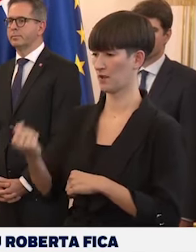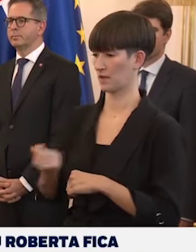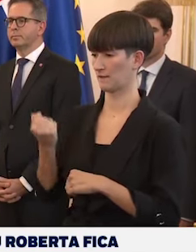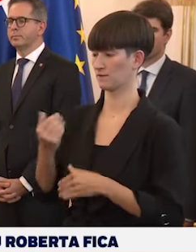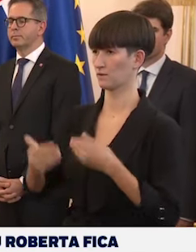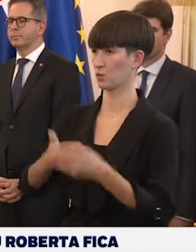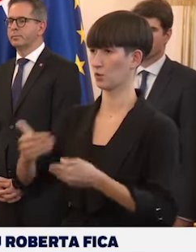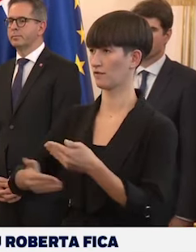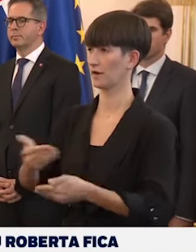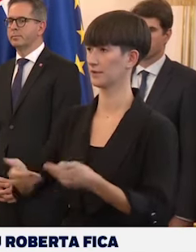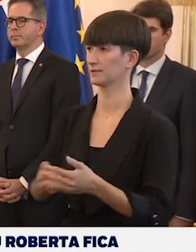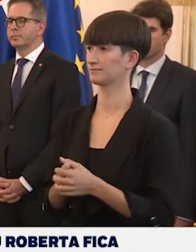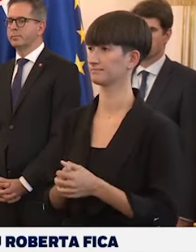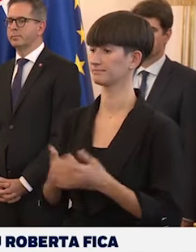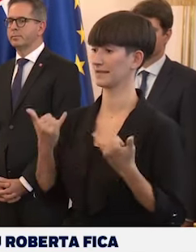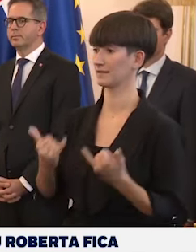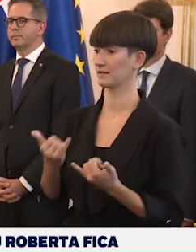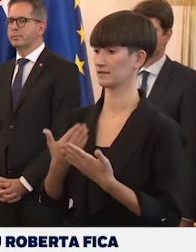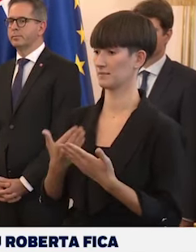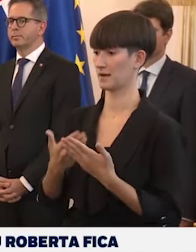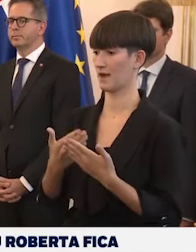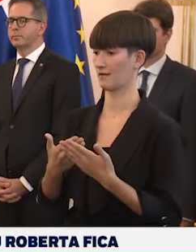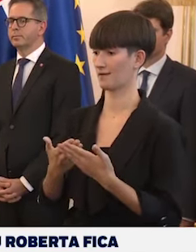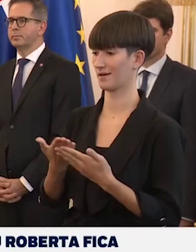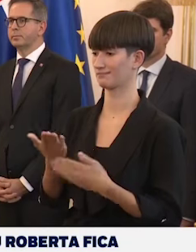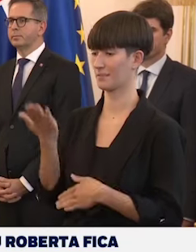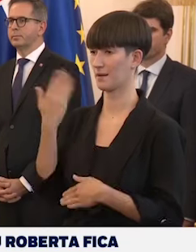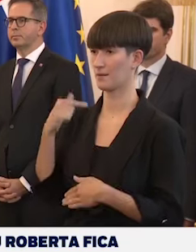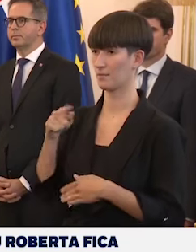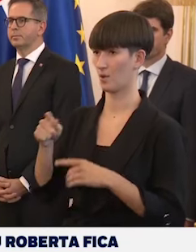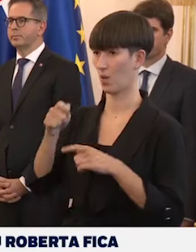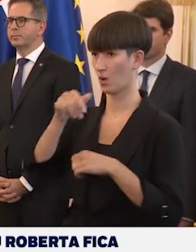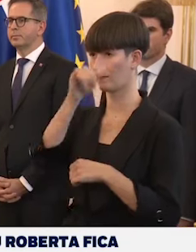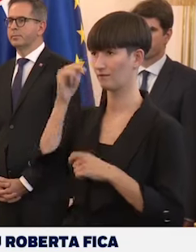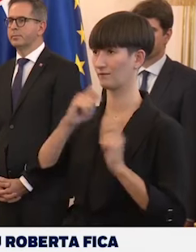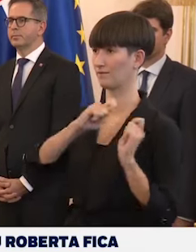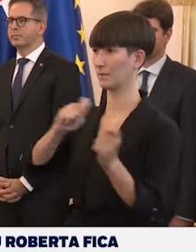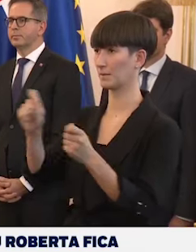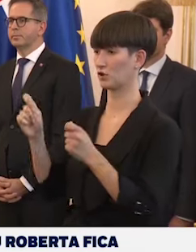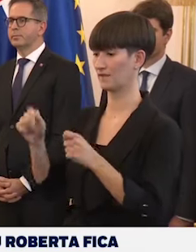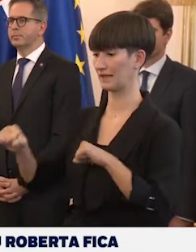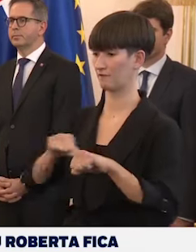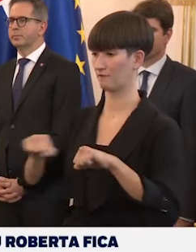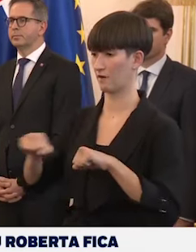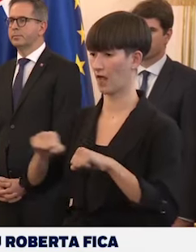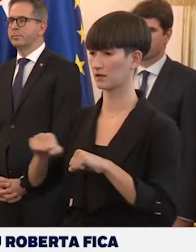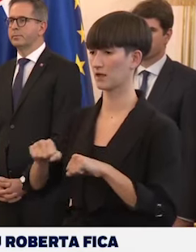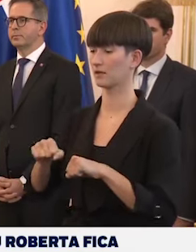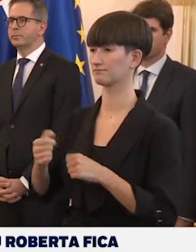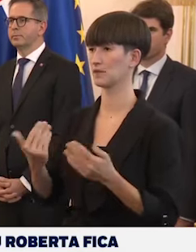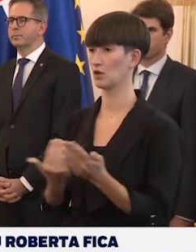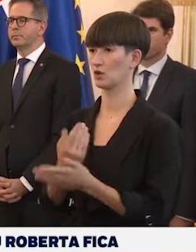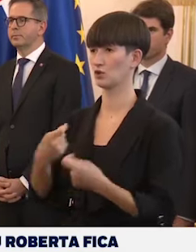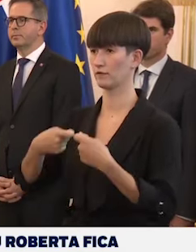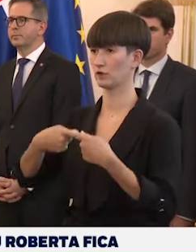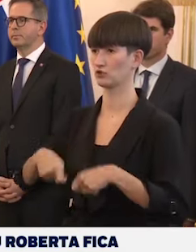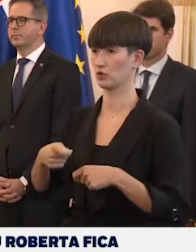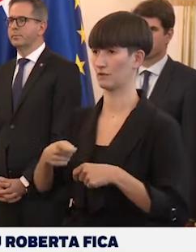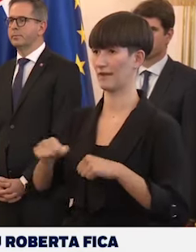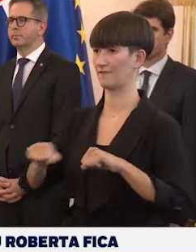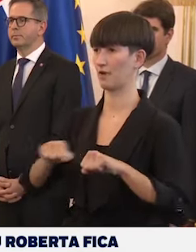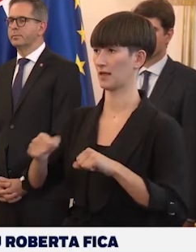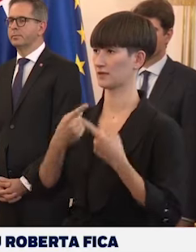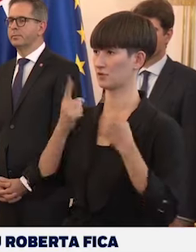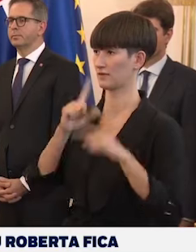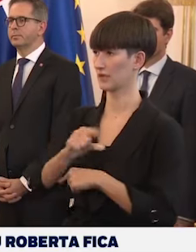Tento moment dnes nastal a preto som vás vymenovala do funkcií členov novej vlády Slovenskej republiky. Vláda,